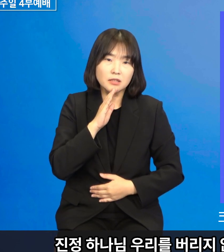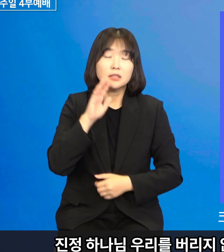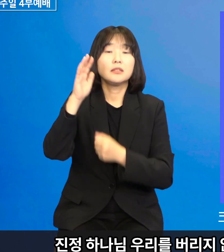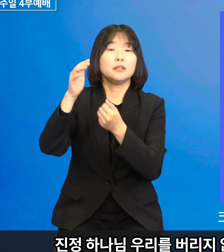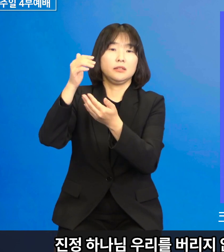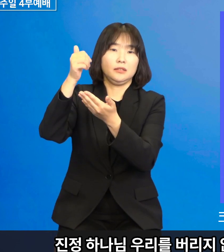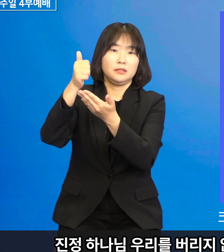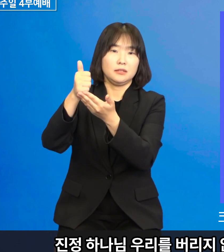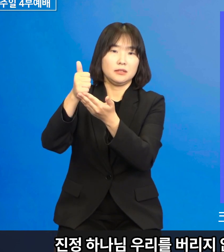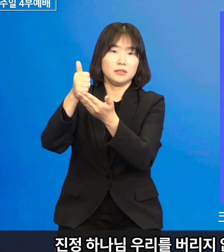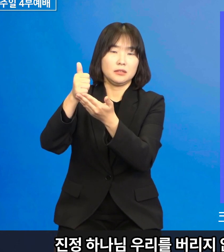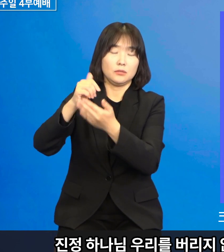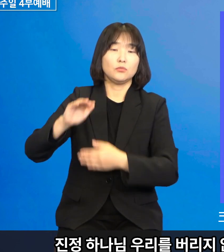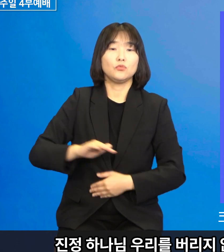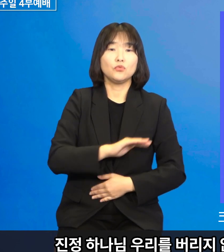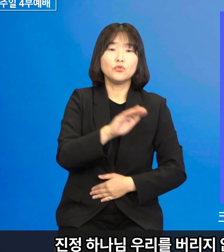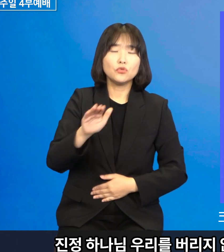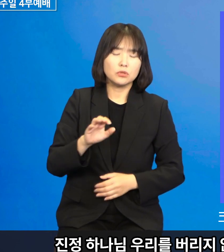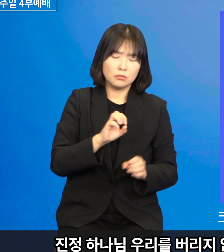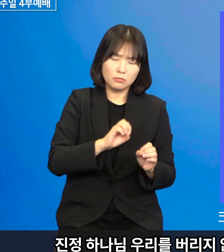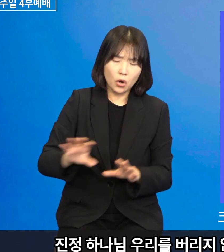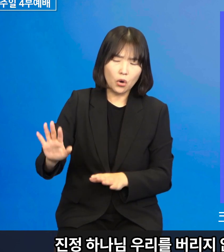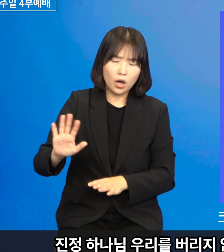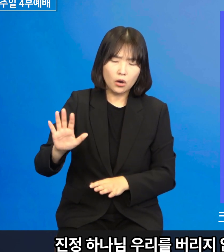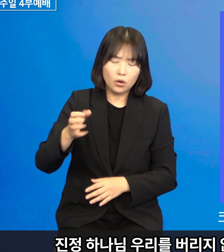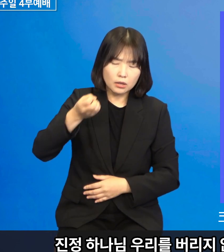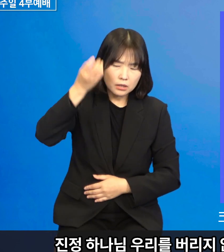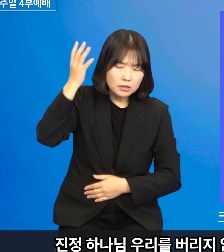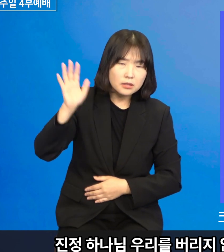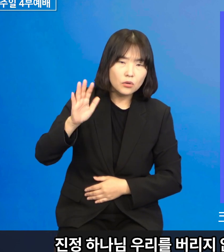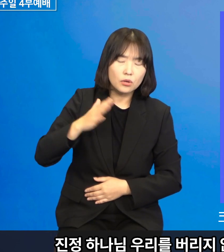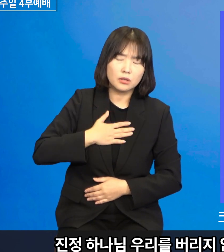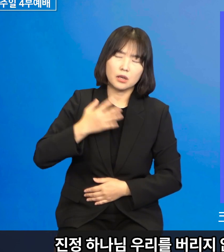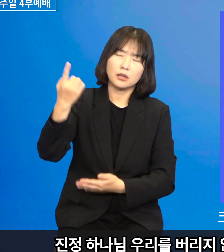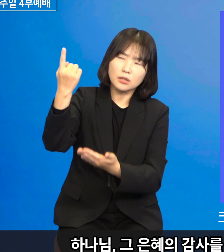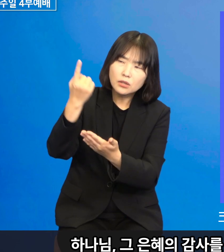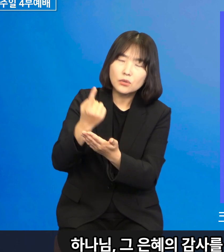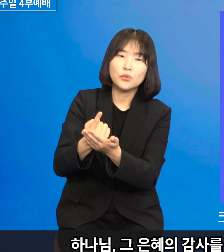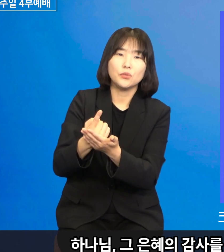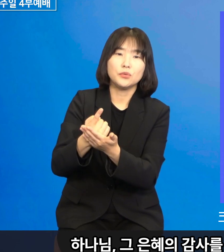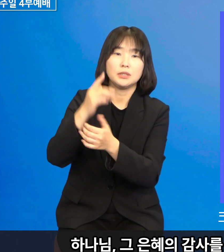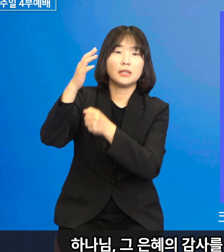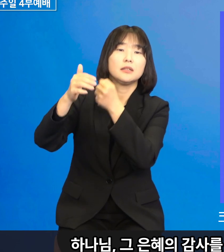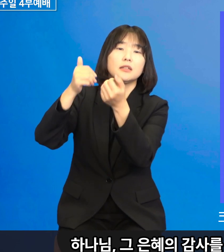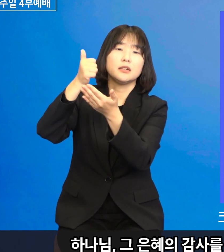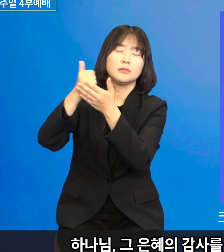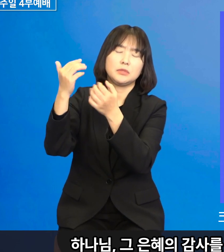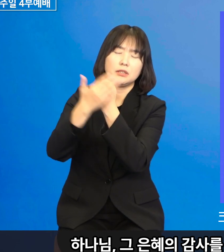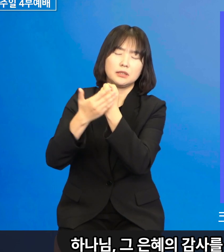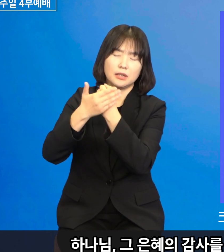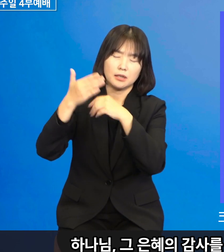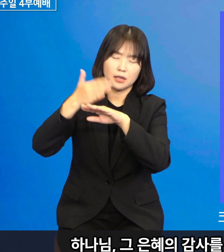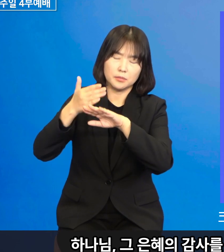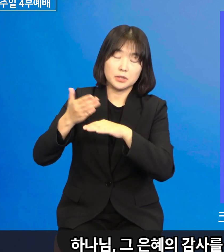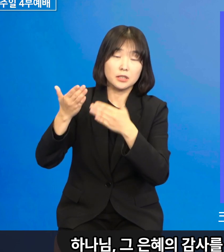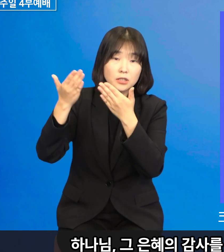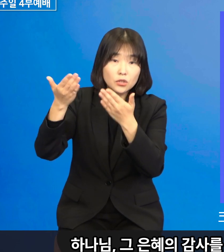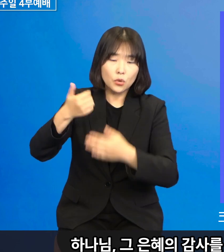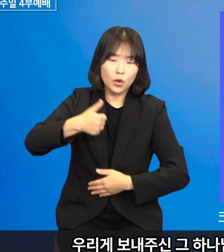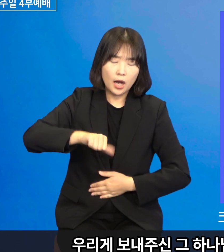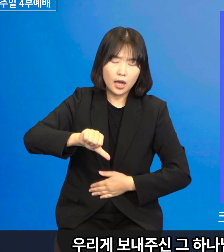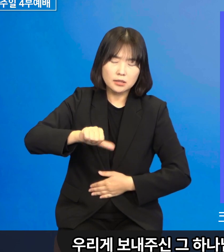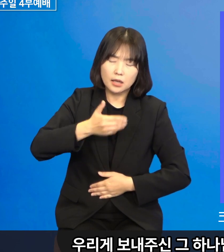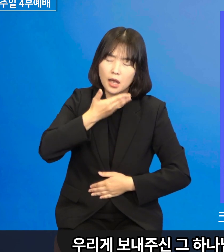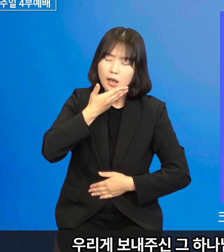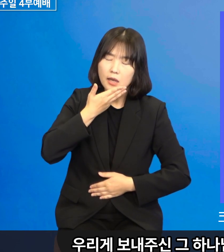하나님, 우리를 버리지 않고 잊지 않고 나에게 찾아오신 하나님, 그 은혜에 감사를 드리고 아들을 아끼지